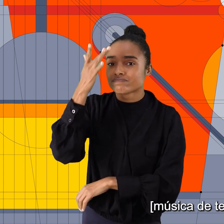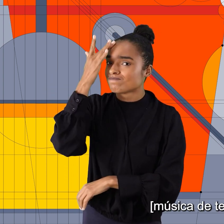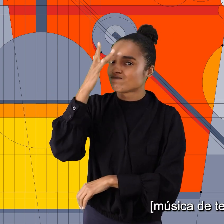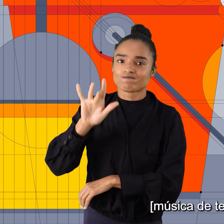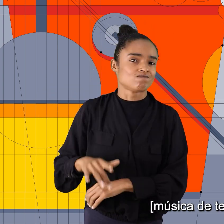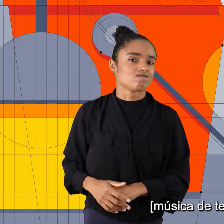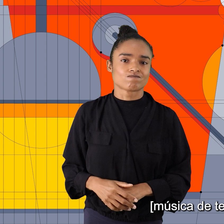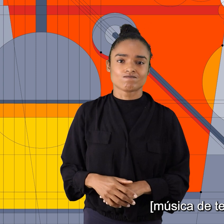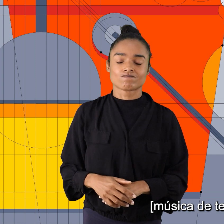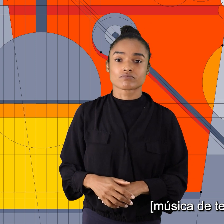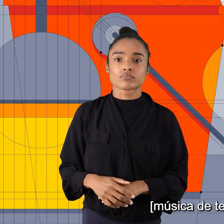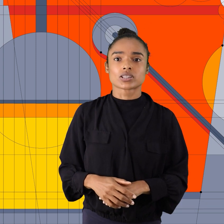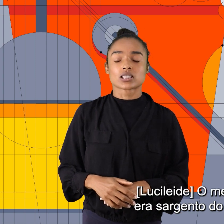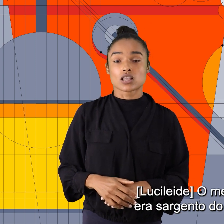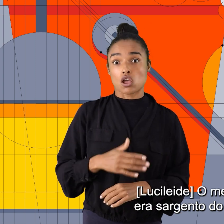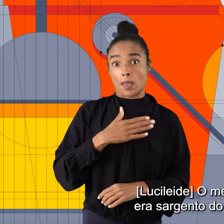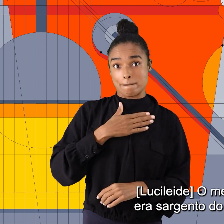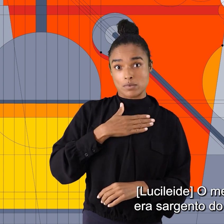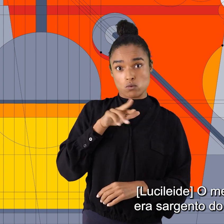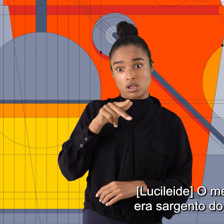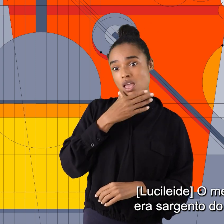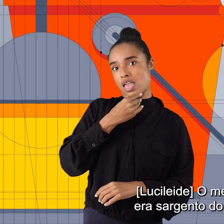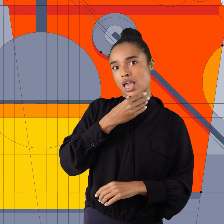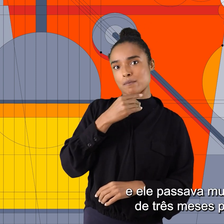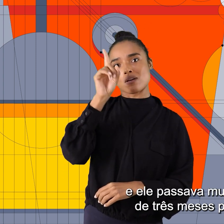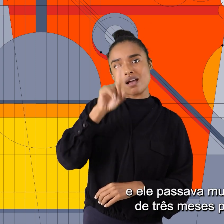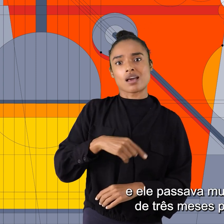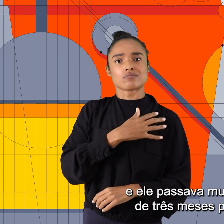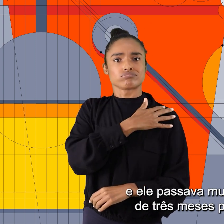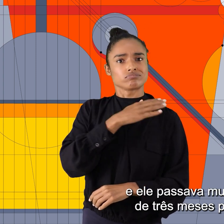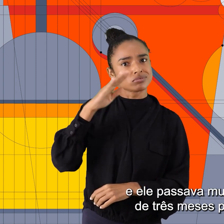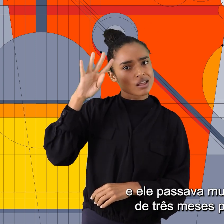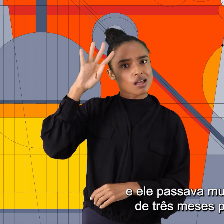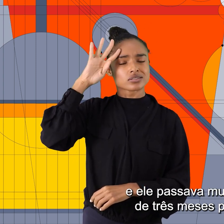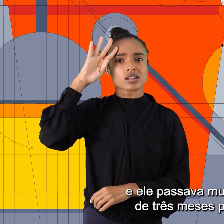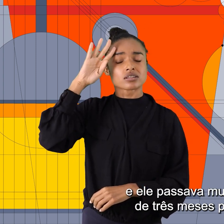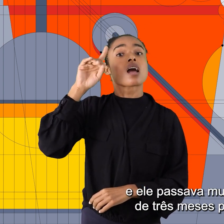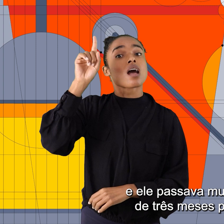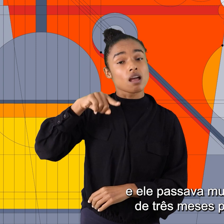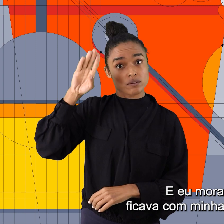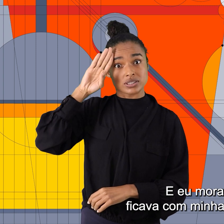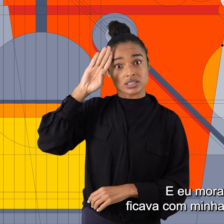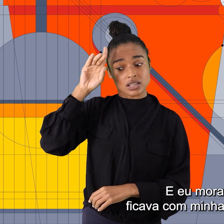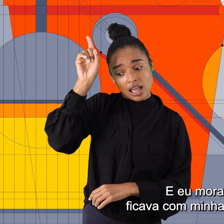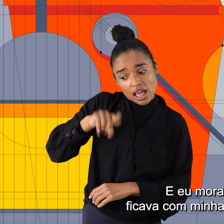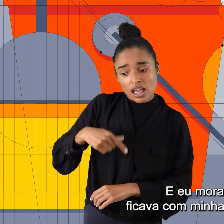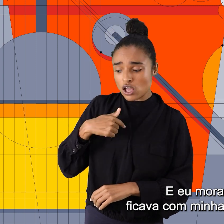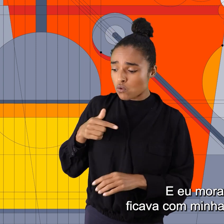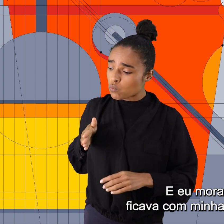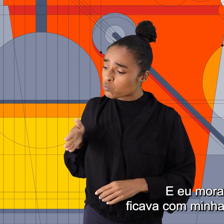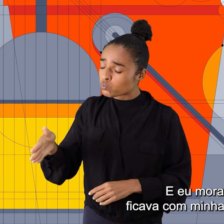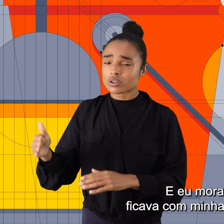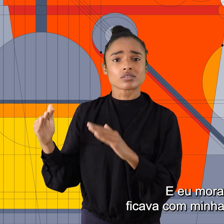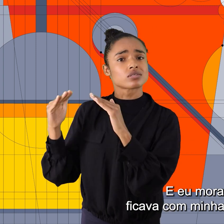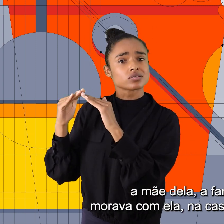nome. O meu irmão era sargento do exército, ele passava muito tempo, de 3 meses, para mata. E eu ficava com a